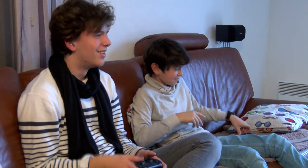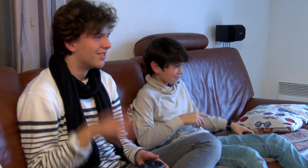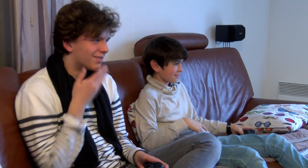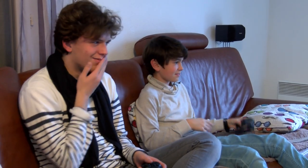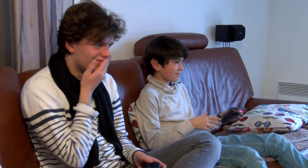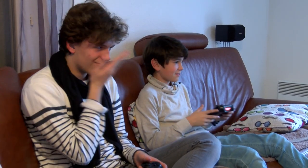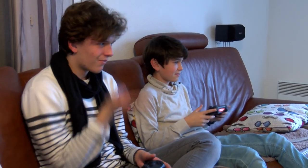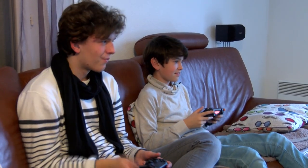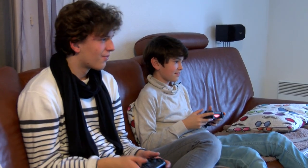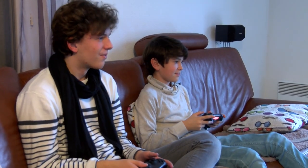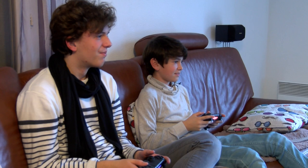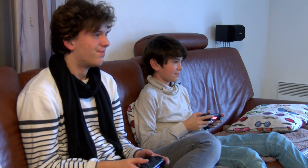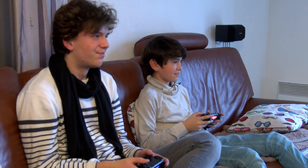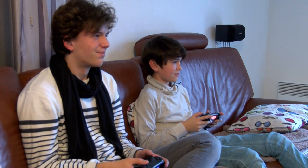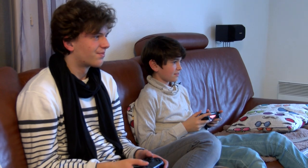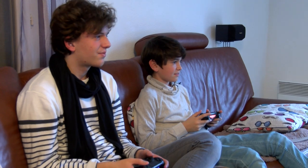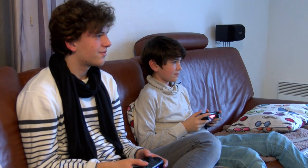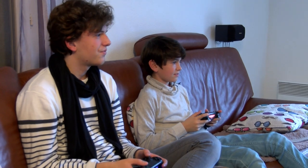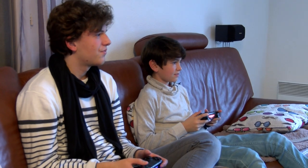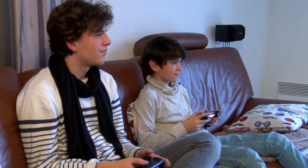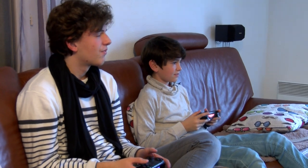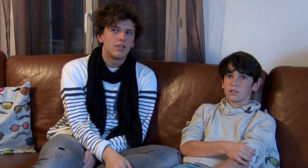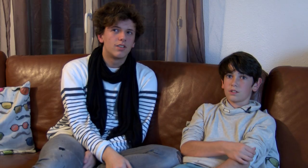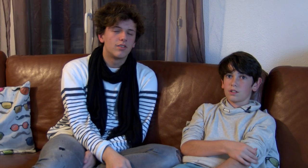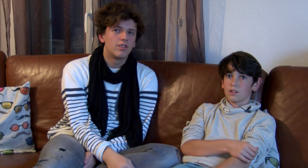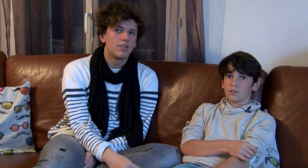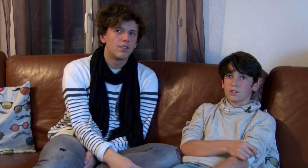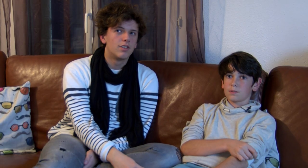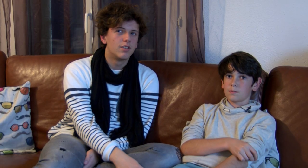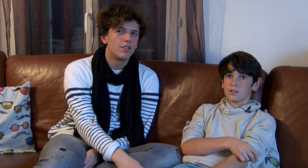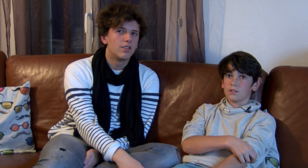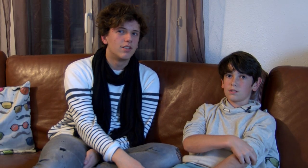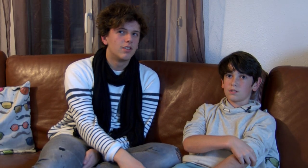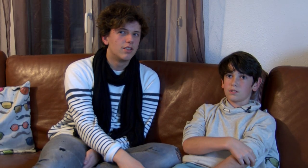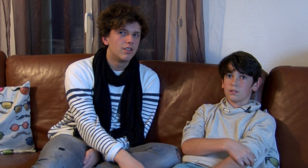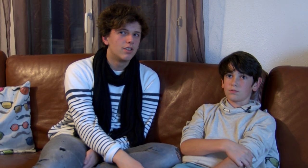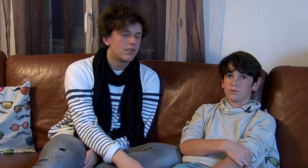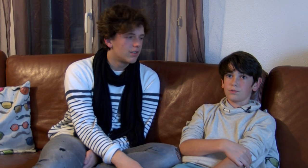Il a appris à parler à l'orthophoniste, quand il était petit, et il continue.